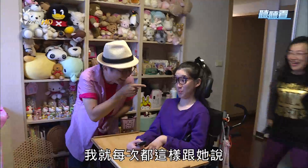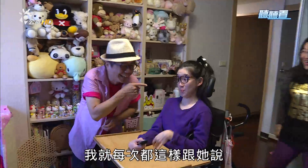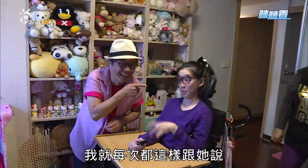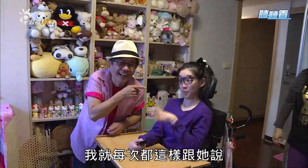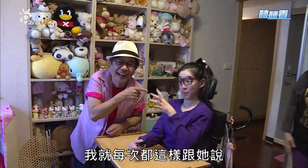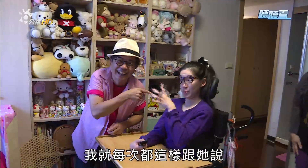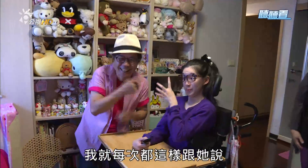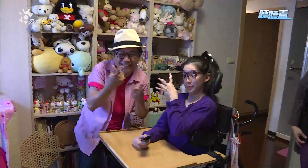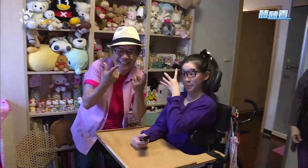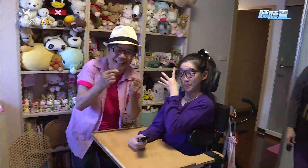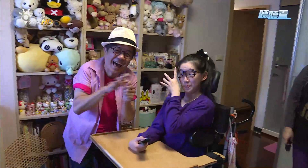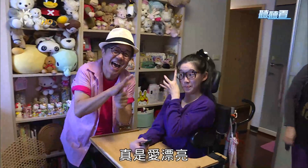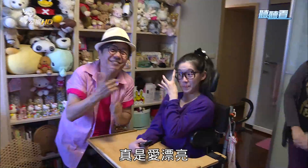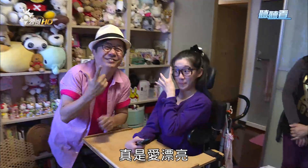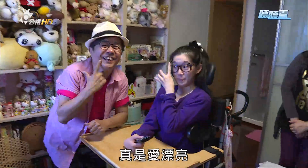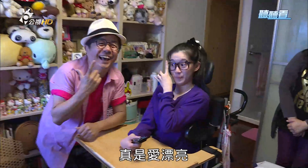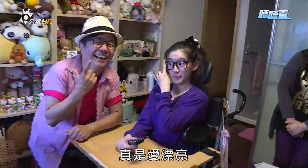哇， 真是爱漂亮。